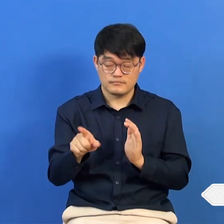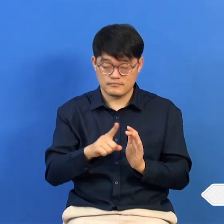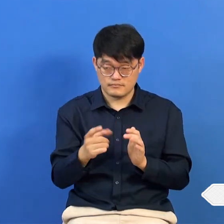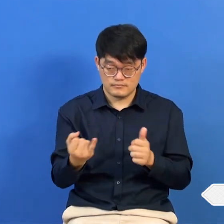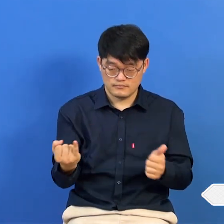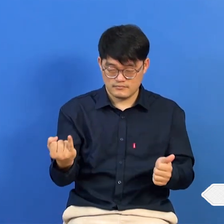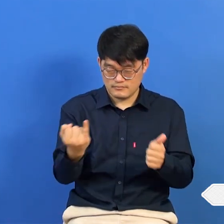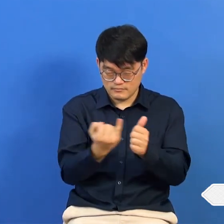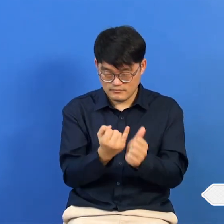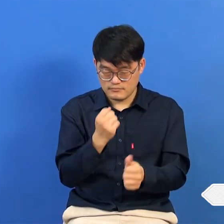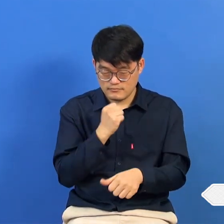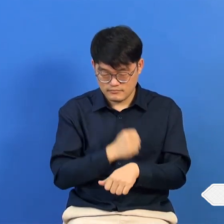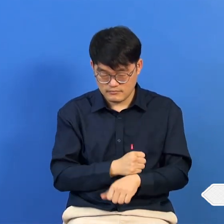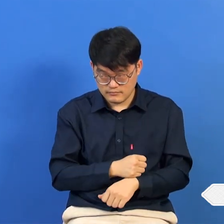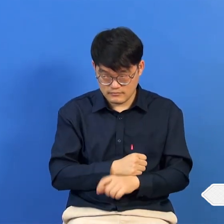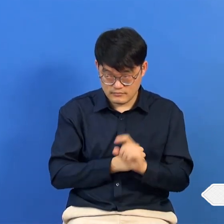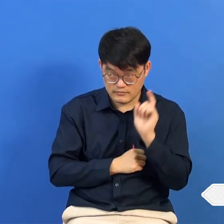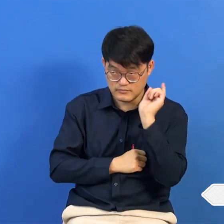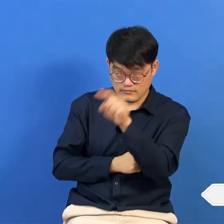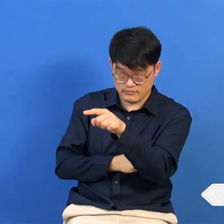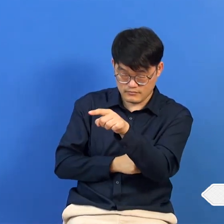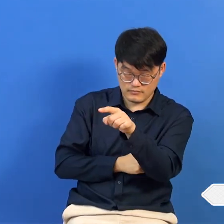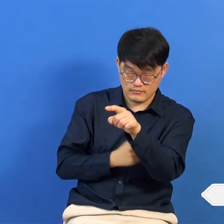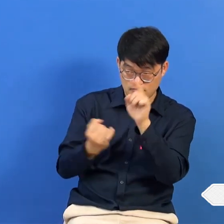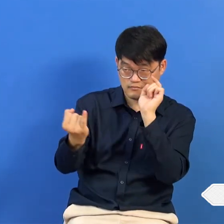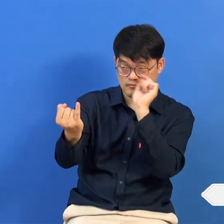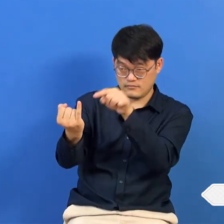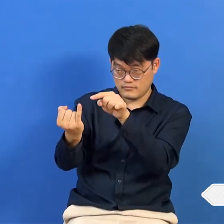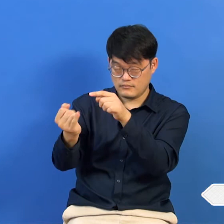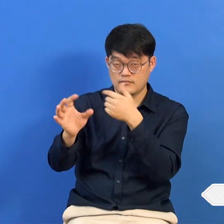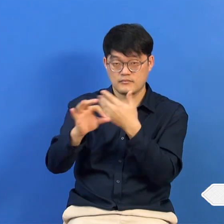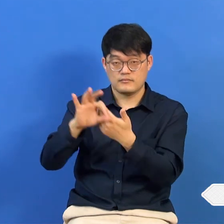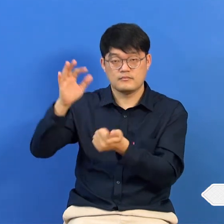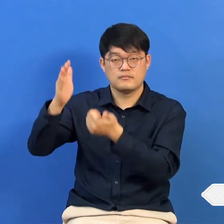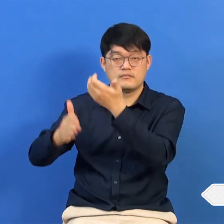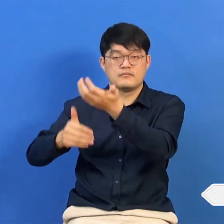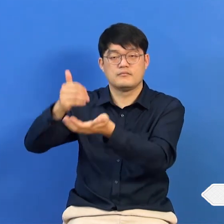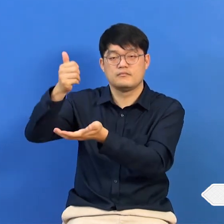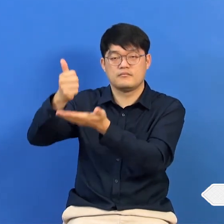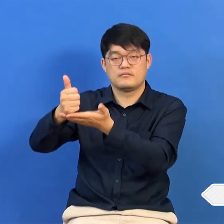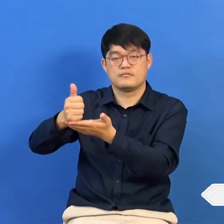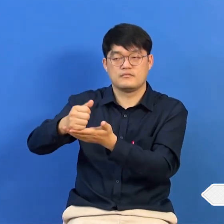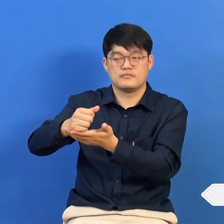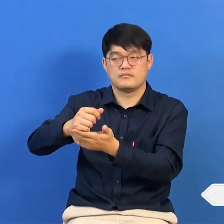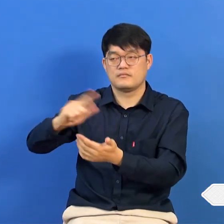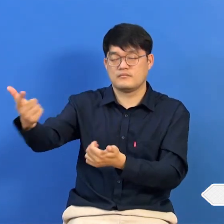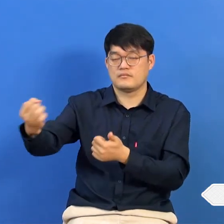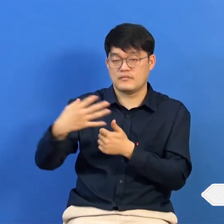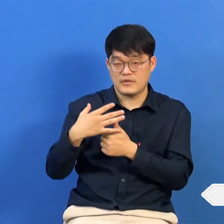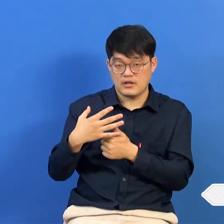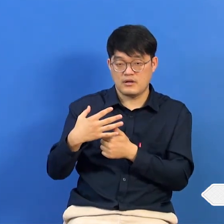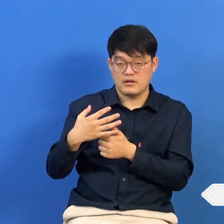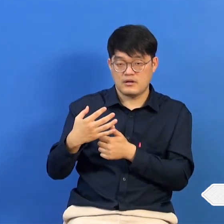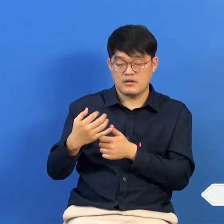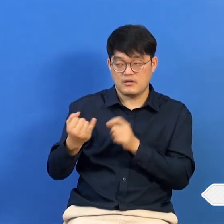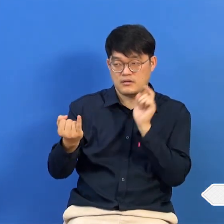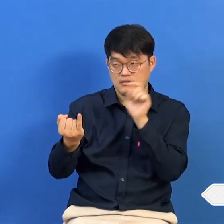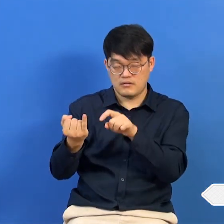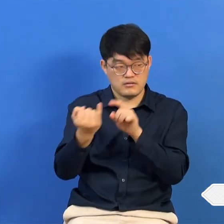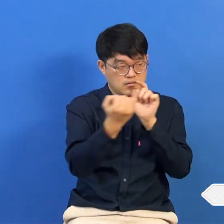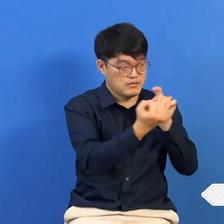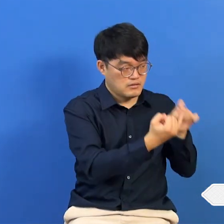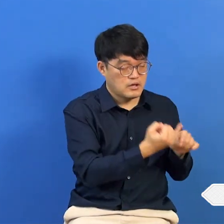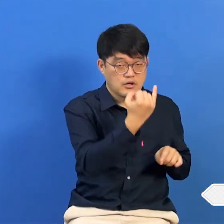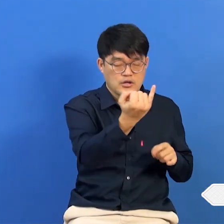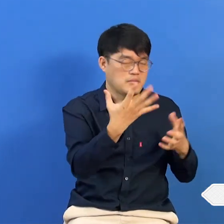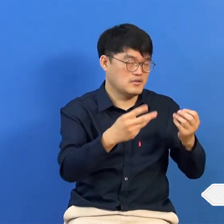결혼하려고 저 여자다 하고 점을 찍으면 하나님이 다 막으셨습니다. 다 막았다고 하니까 뭐 여자가 많은